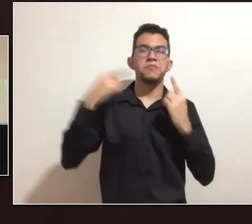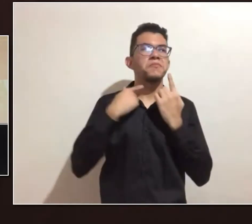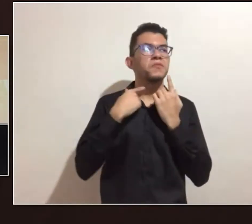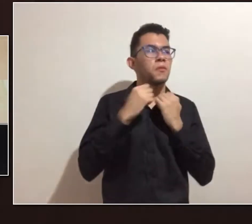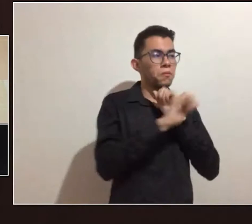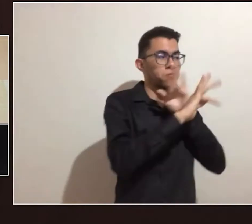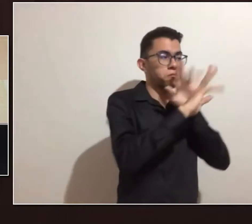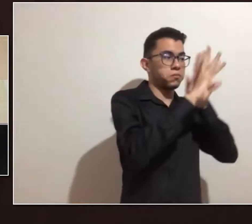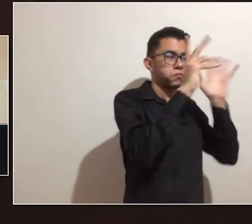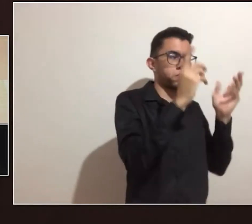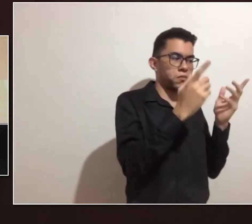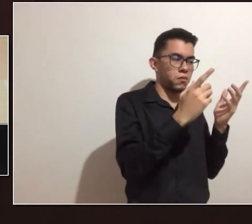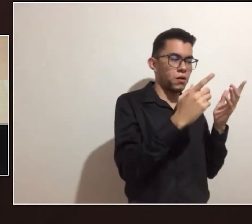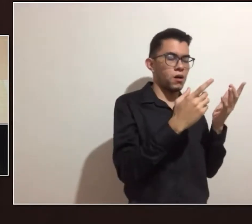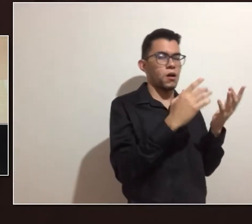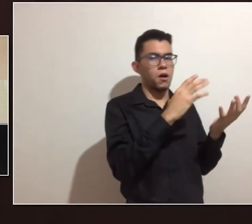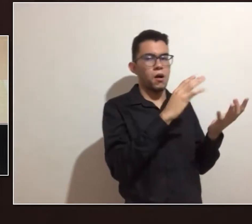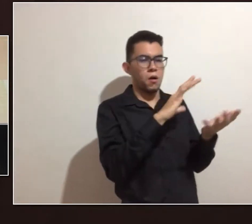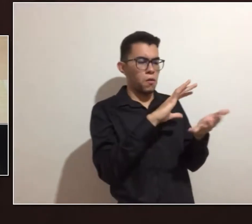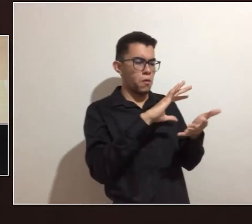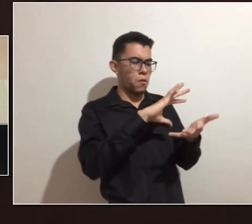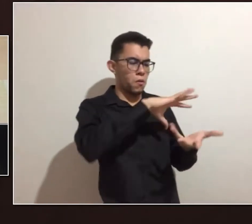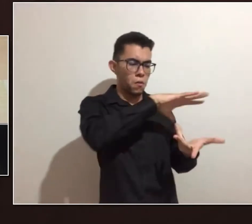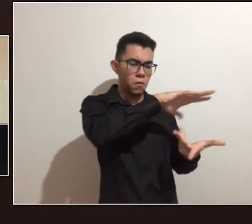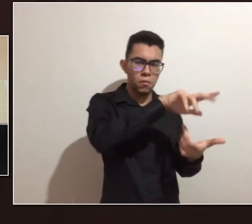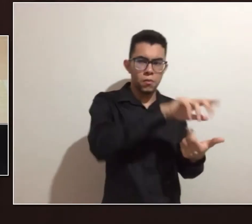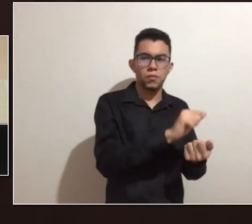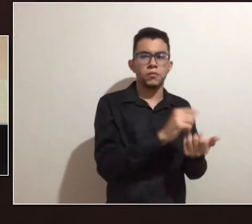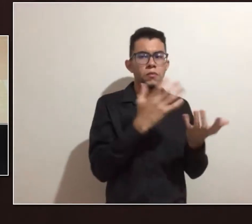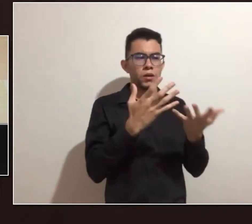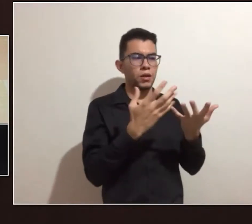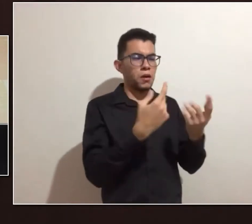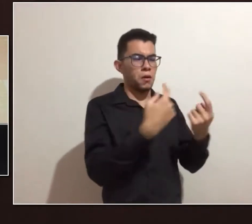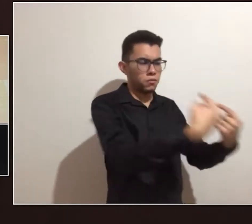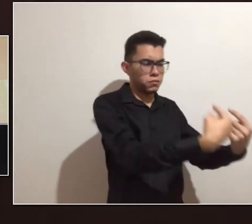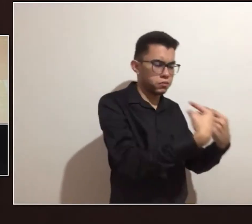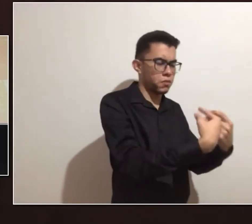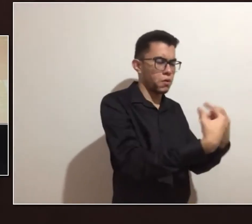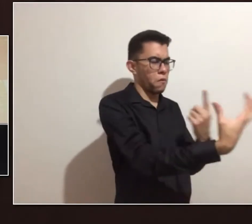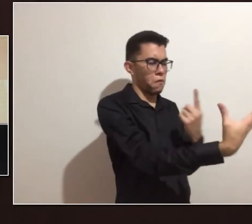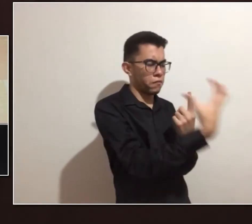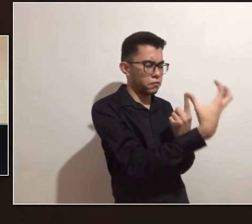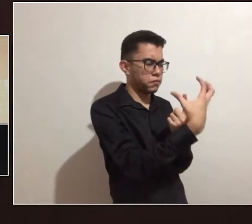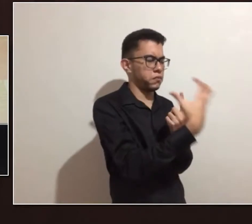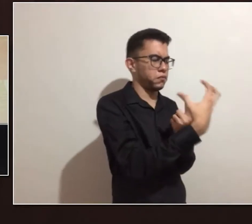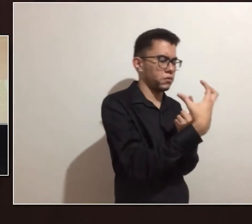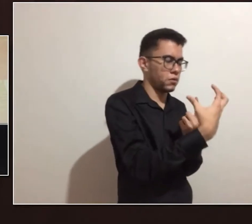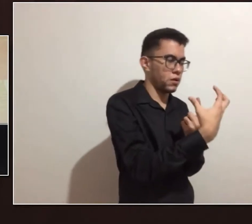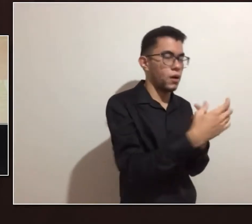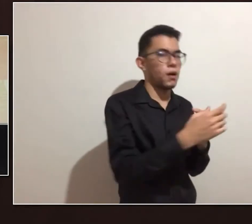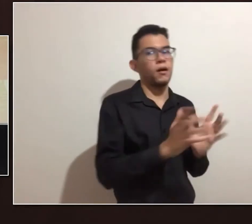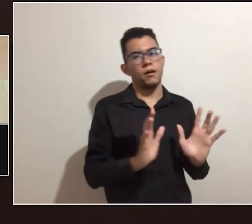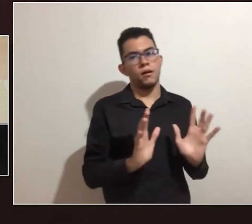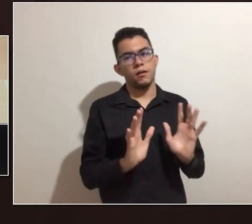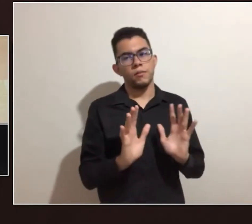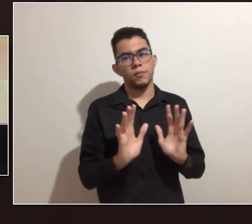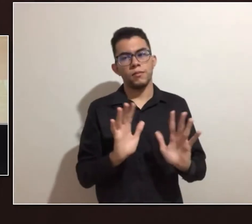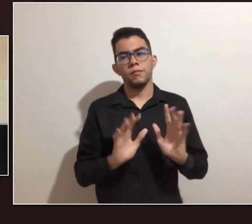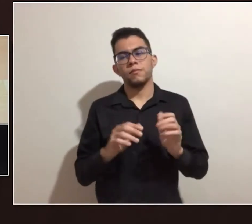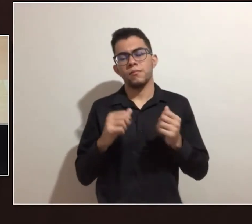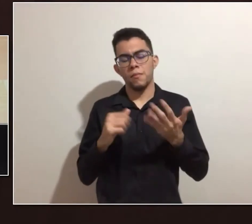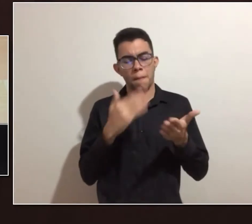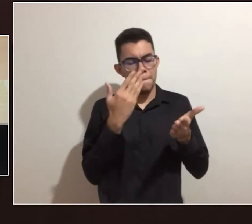homens, né? Uma coisa e outra começam a tomar conta de nós, irmão. Aí nós envelhecemos, nós perdemos aquele